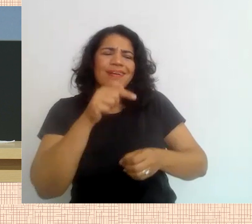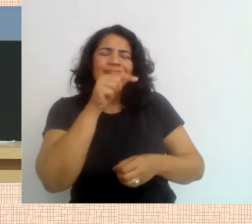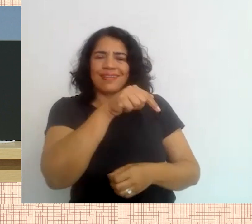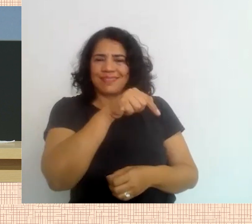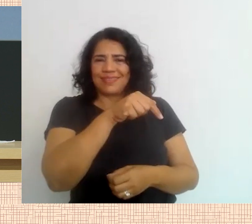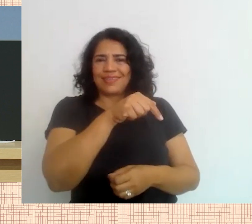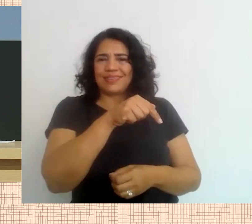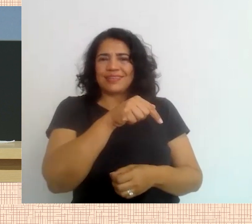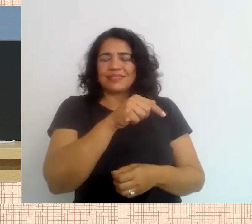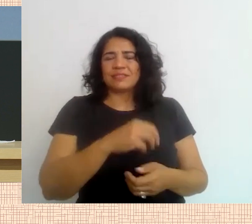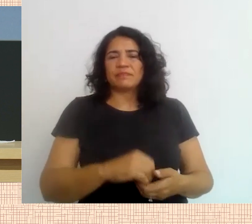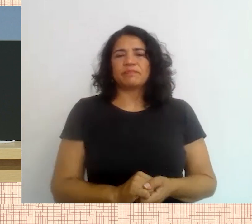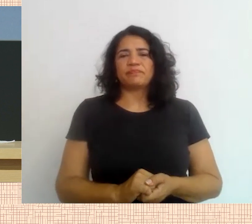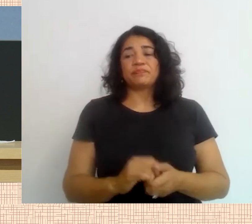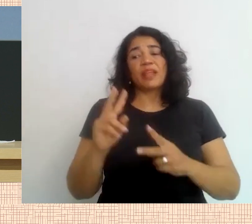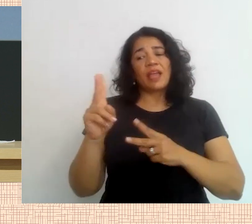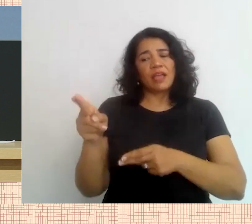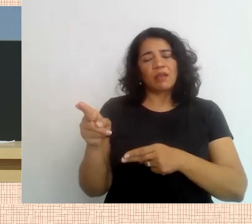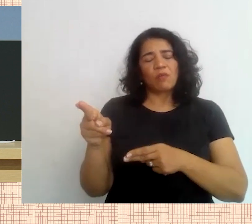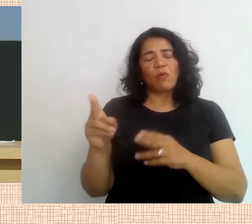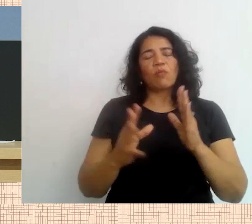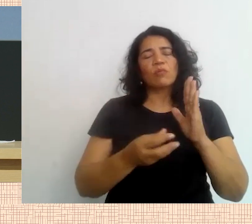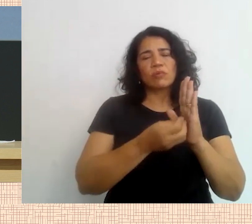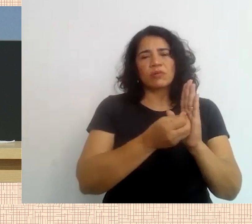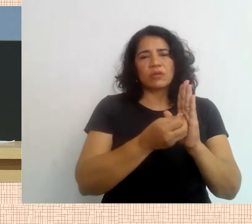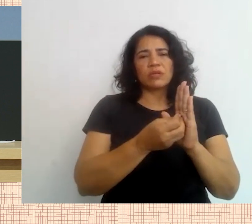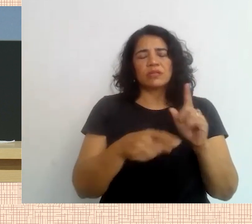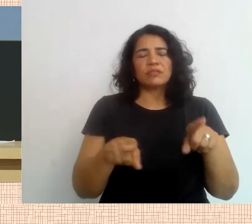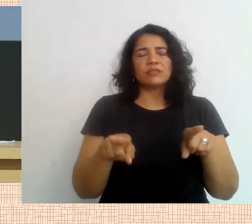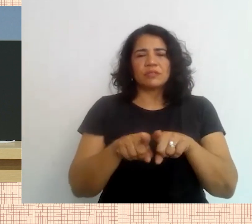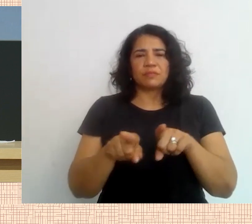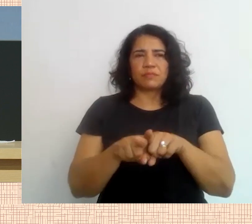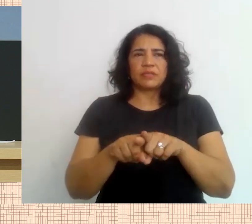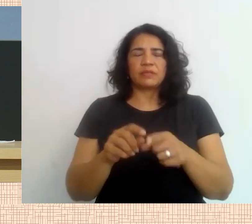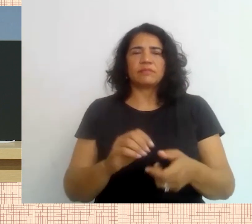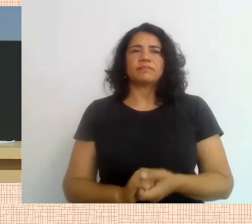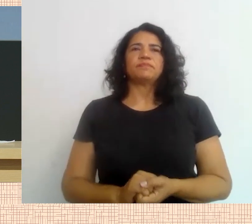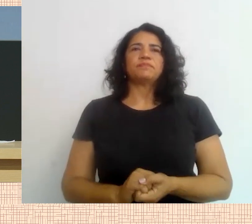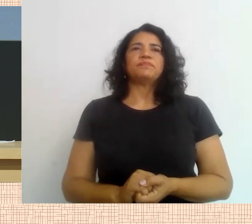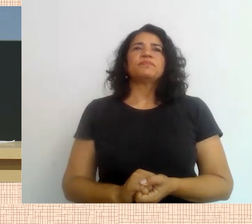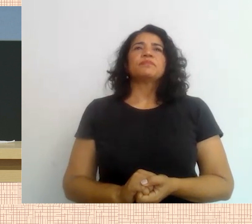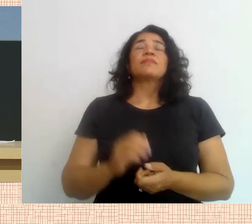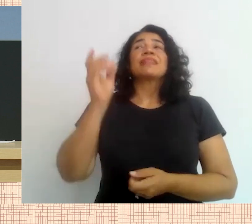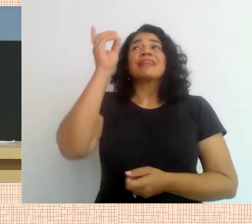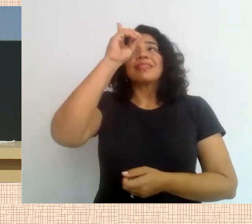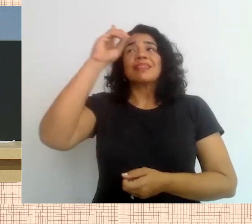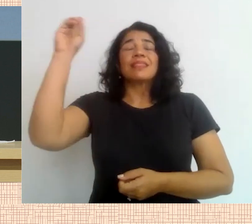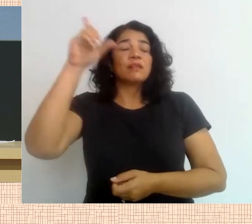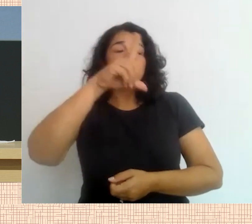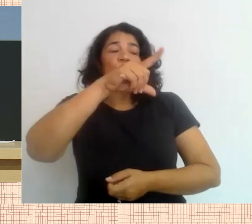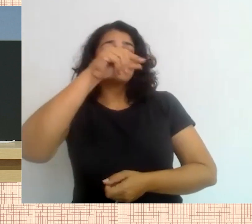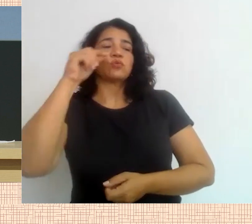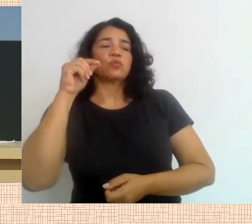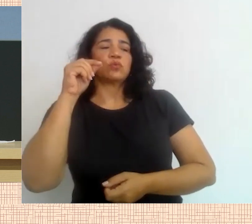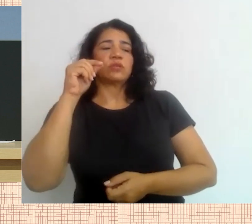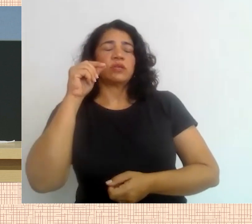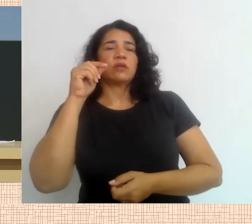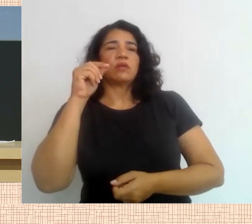Senhor Jesus. Claro que pode haver vários apóstolos, e de fato temos vários